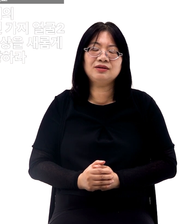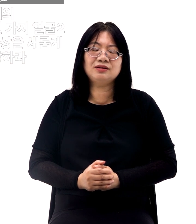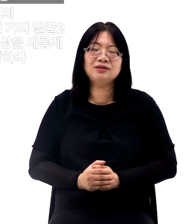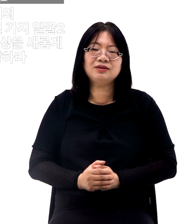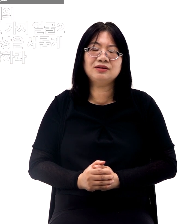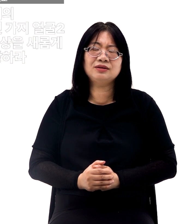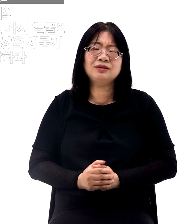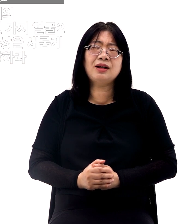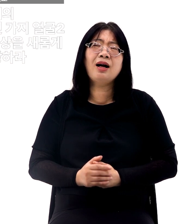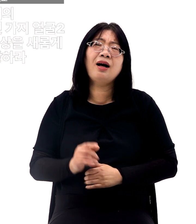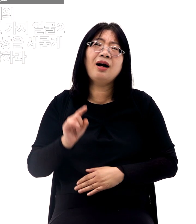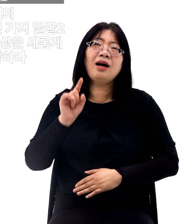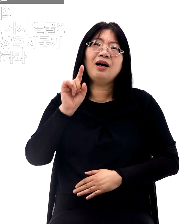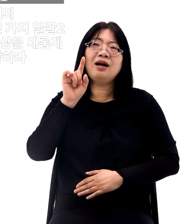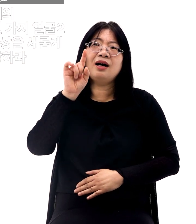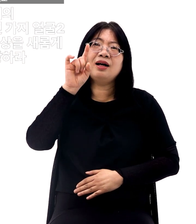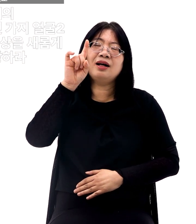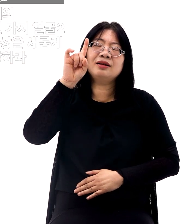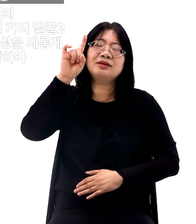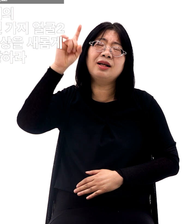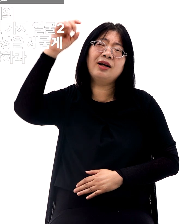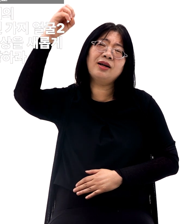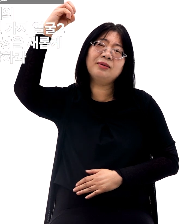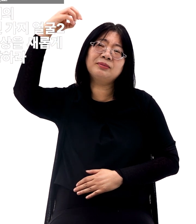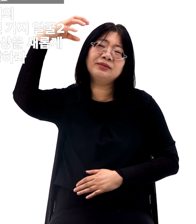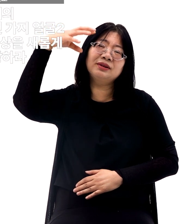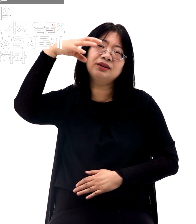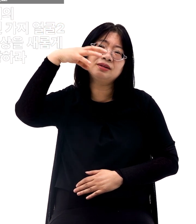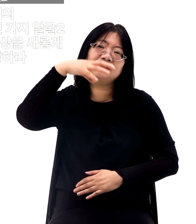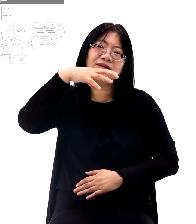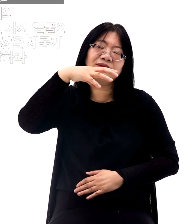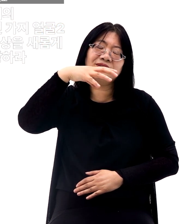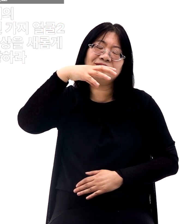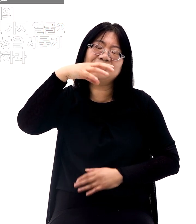한 줄기 빛 보내